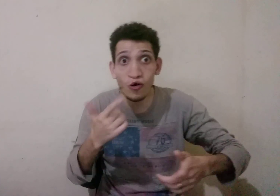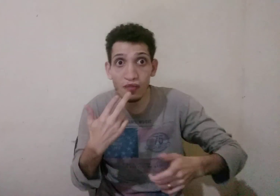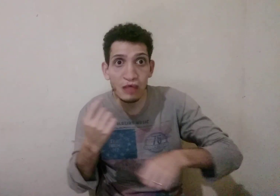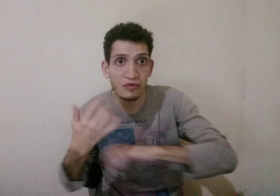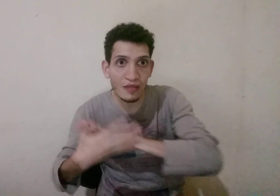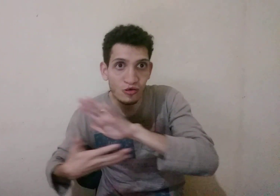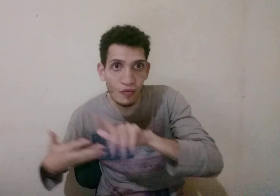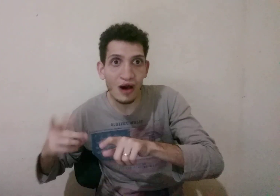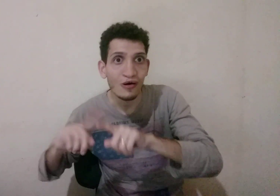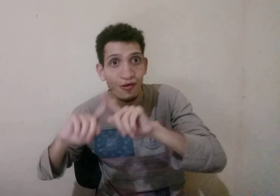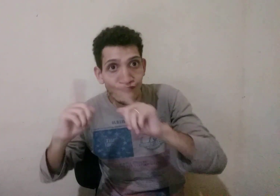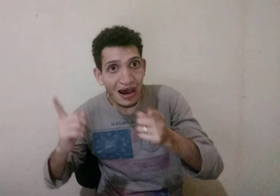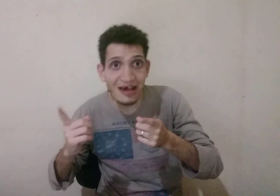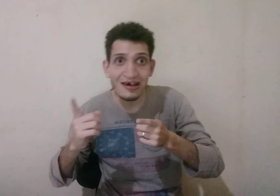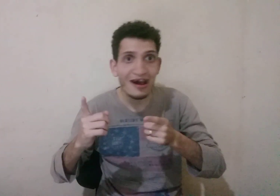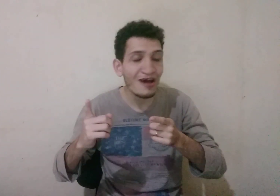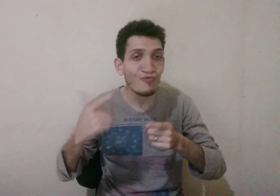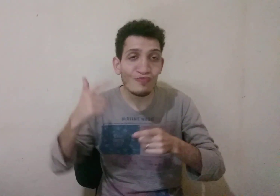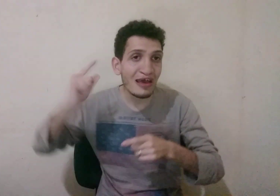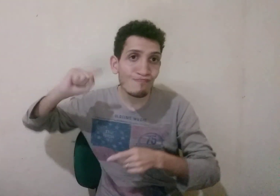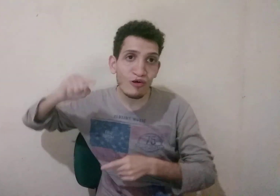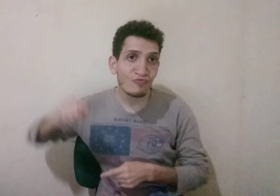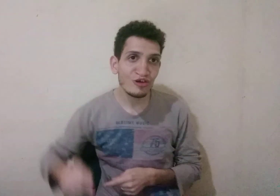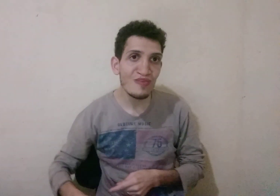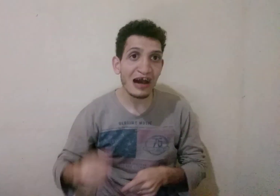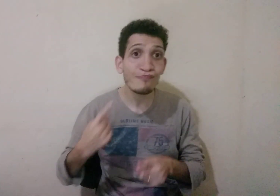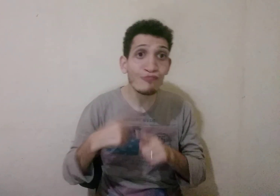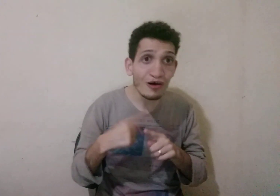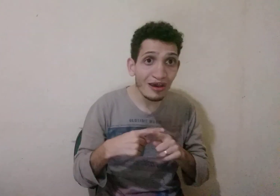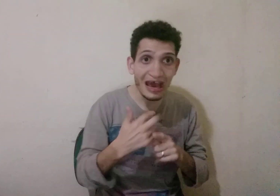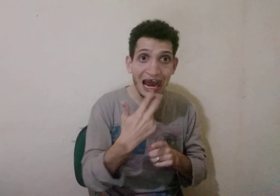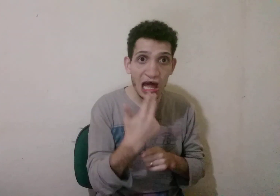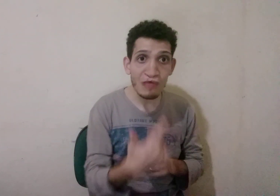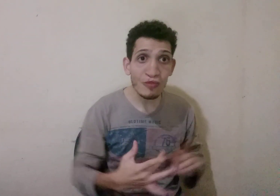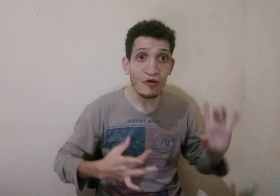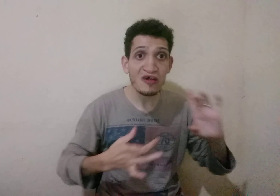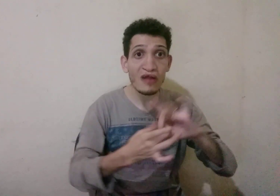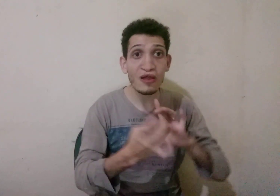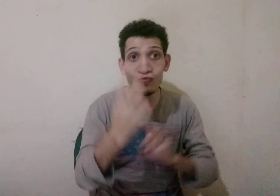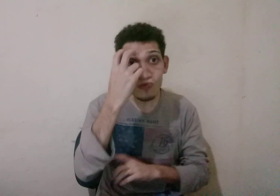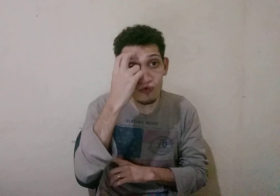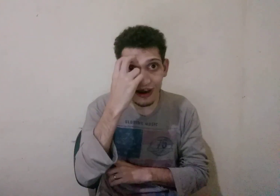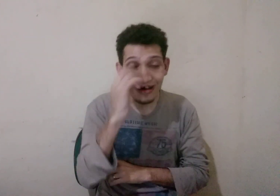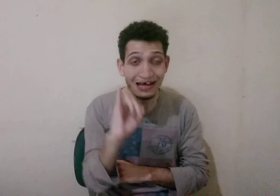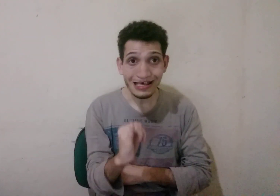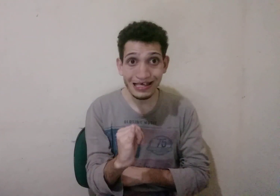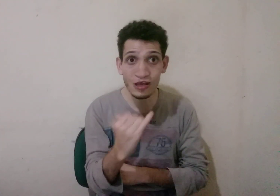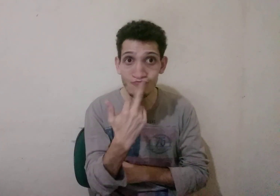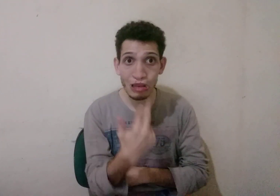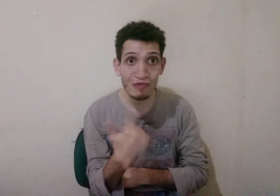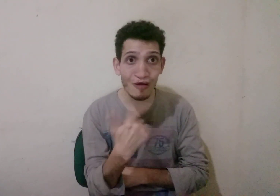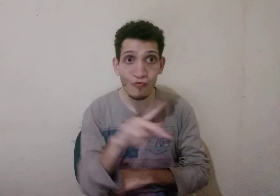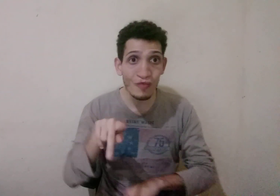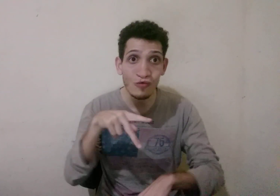outra língua internacional, mas, não tem, propósito de sinais, porque, a língua, está conectada à cultura, se, uma língua, não tem,